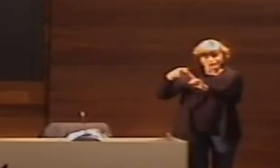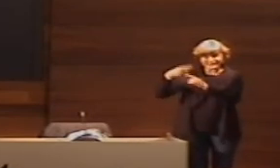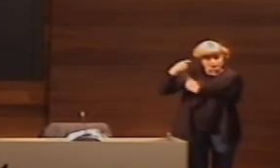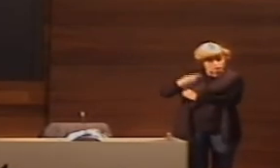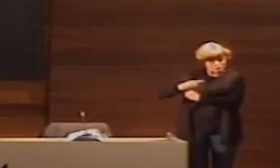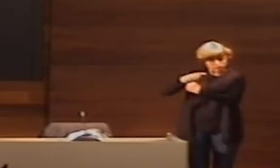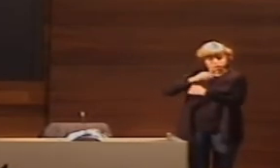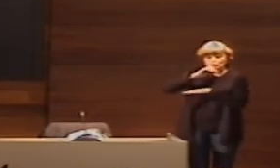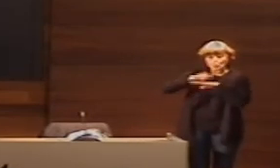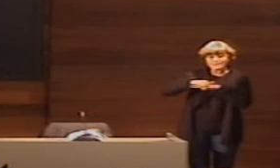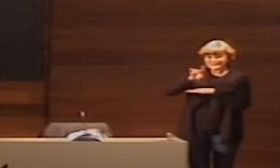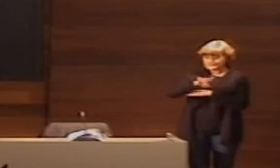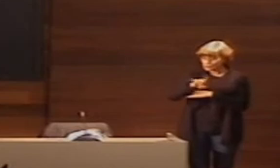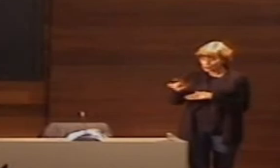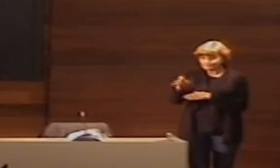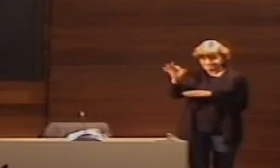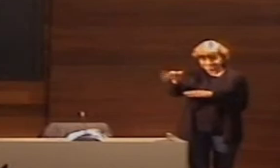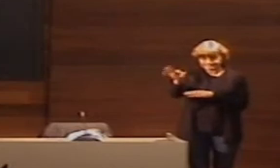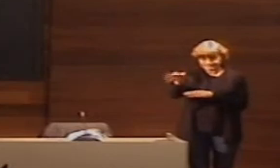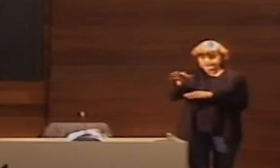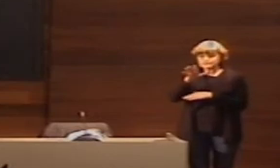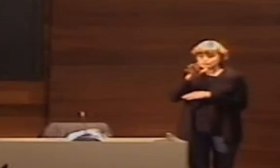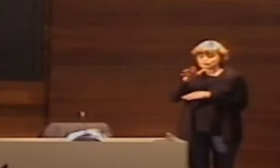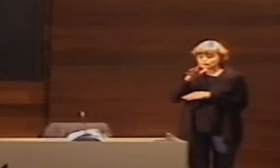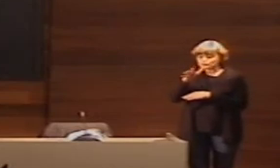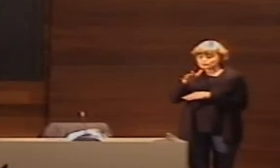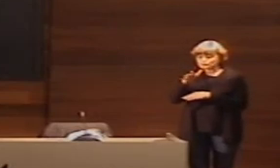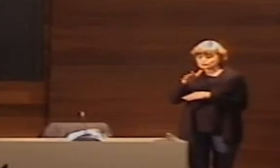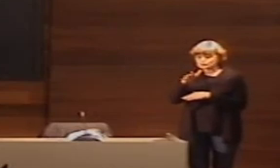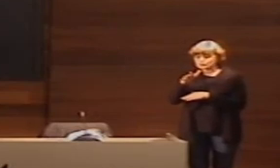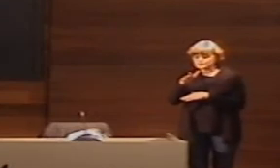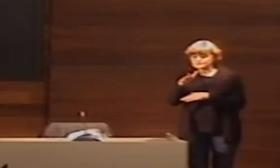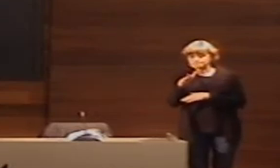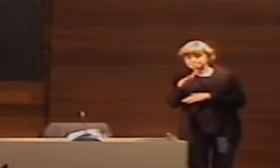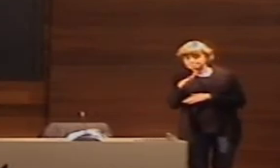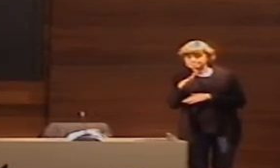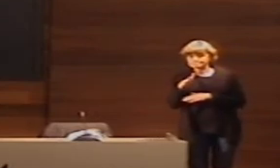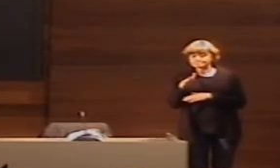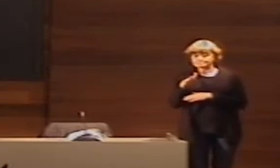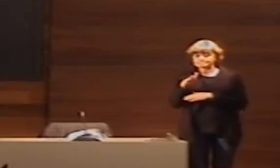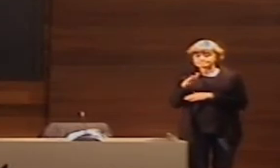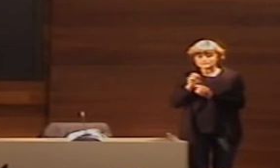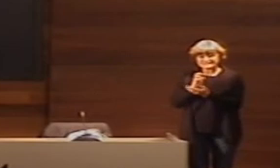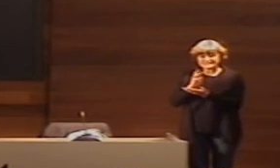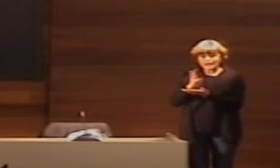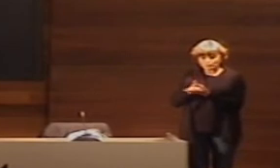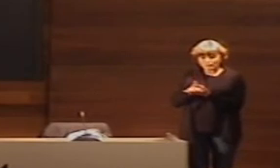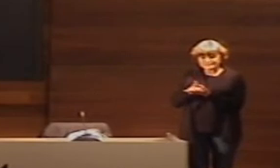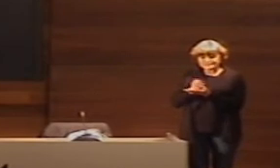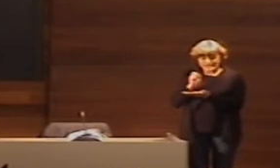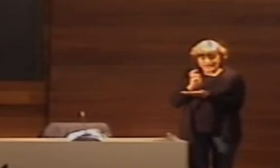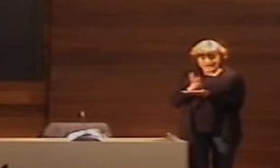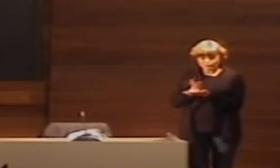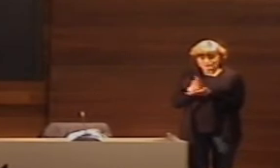¿no? Porque está, pues, tan fuerte por la biometanización y por el tratamiento